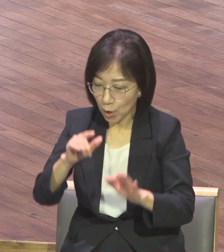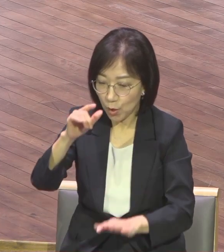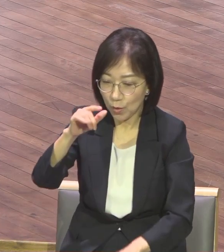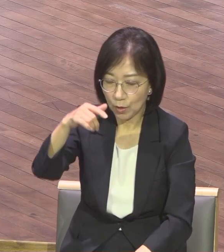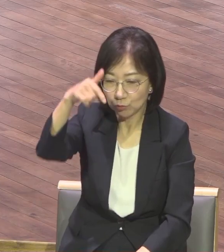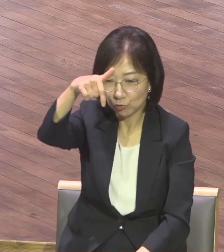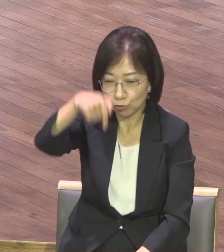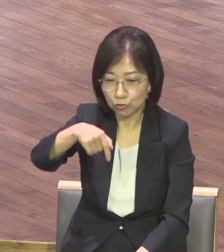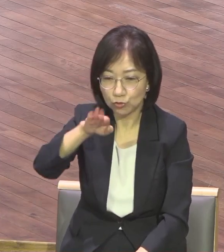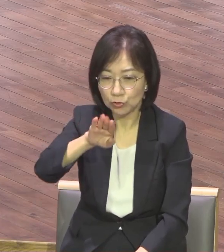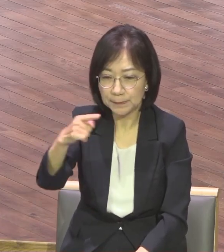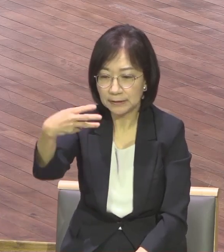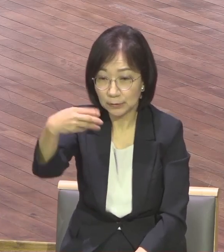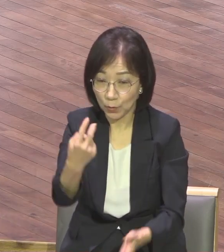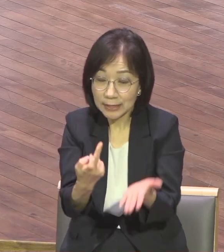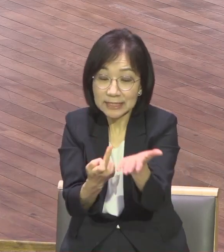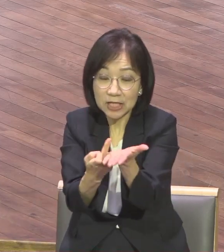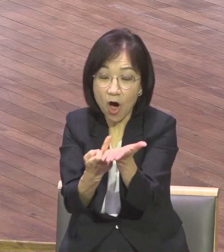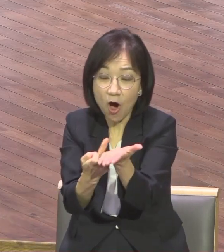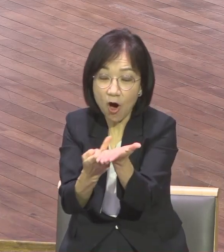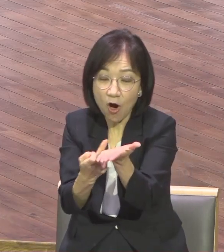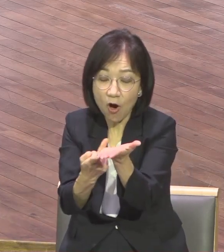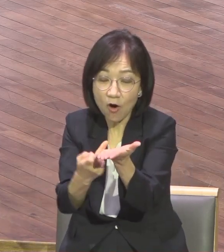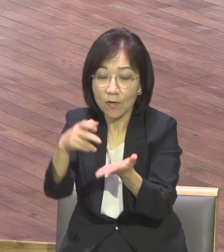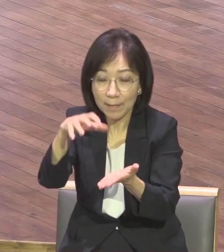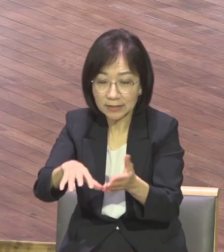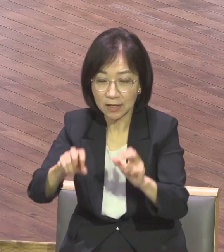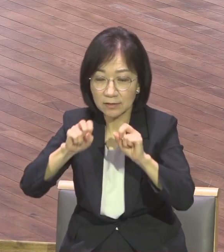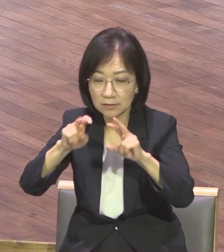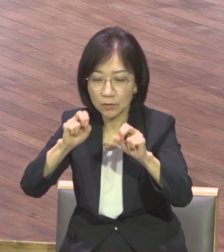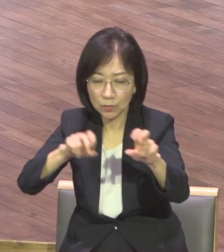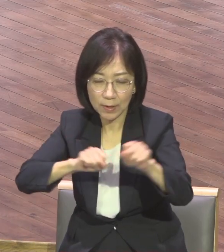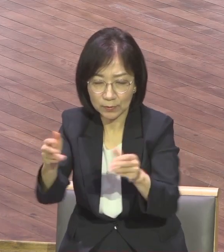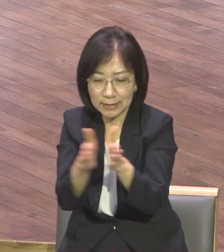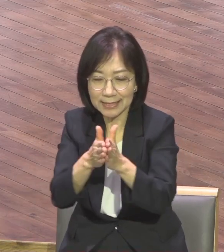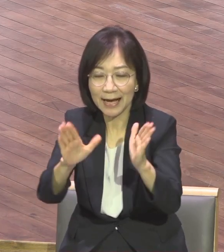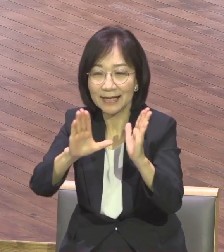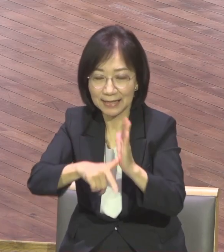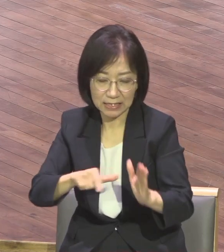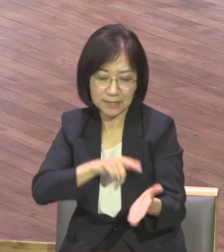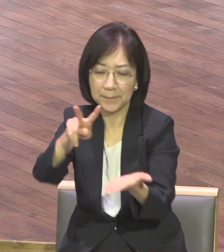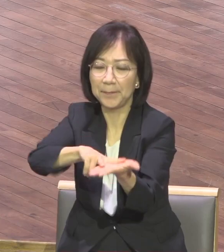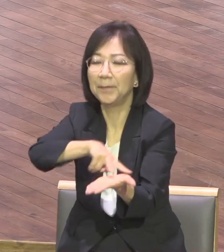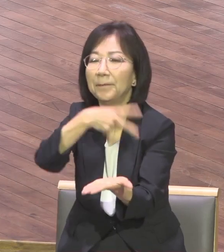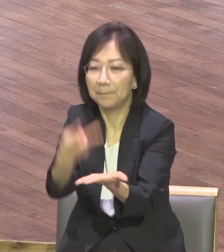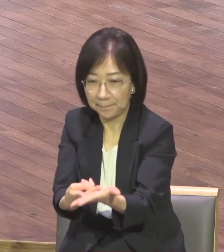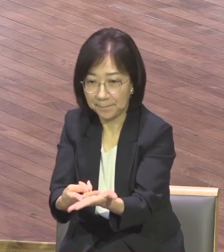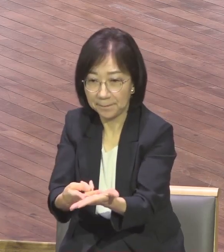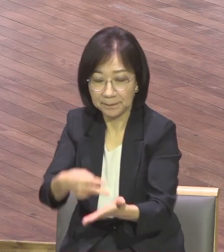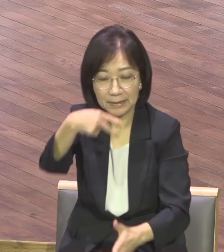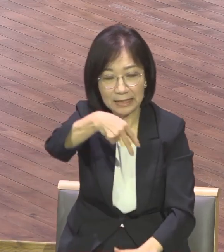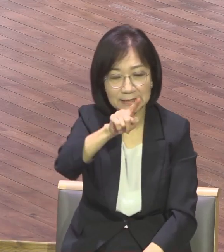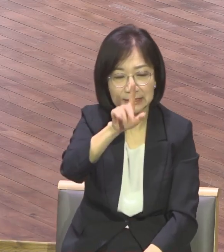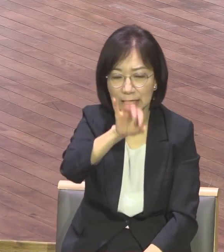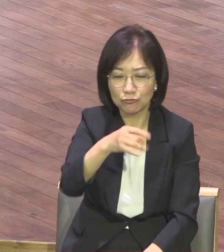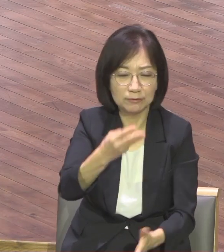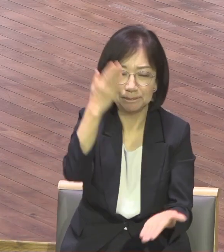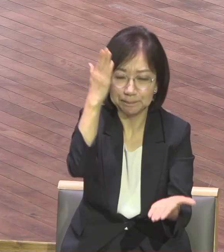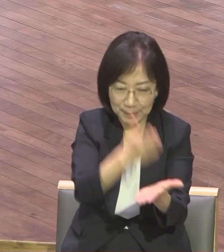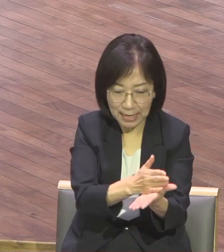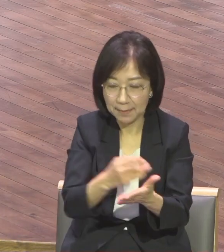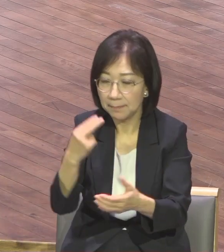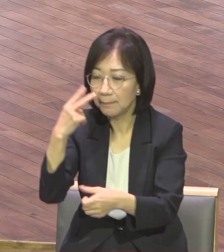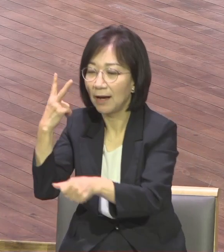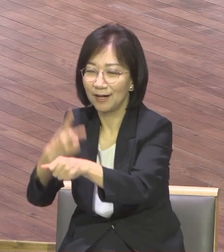섬에 살라미에서 처음 선교할 때부터 그때 바울이라는 이름을 사울에서 바울로 그렇게